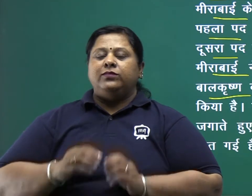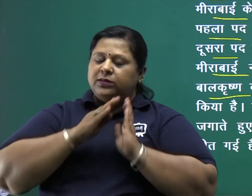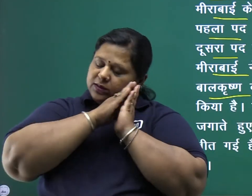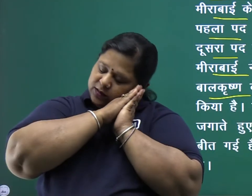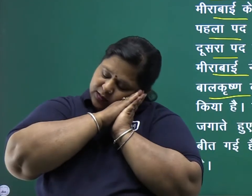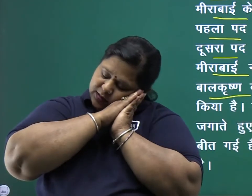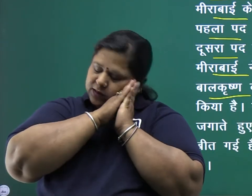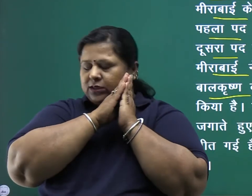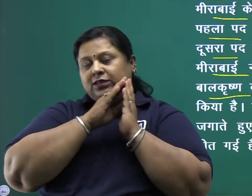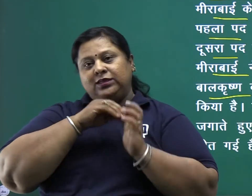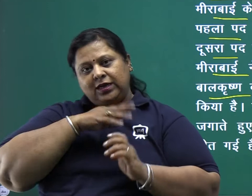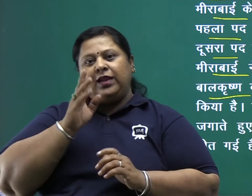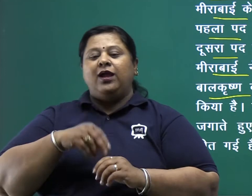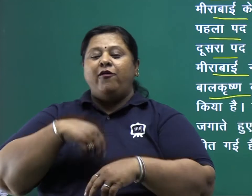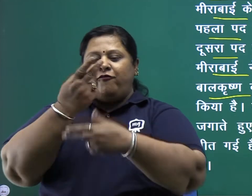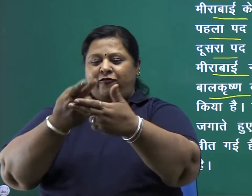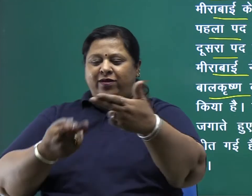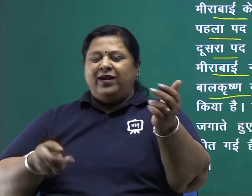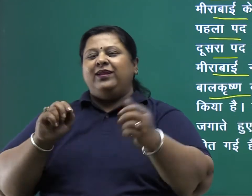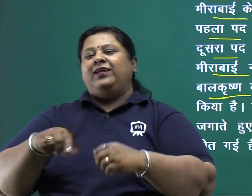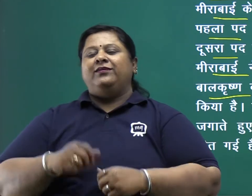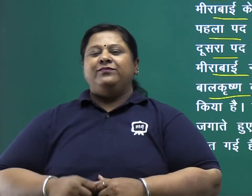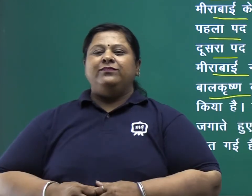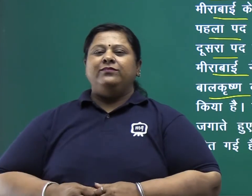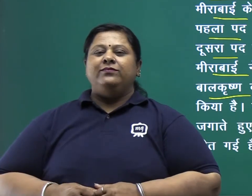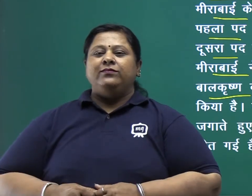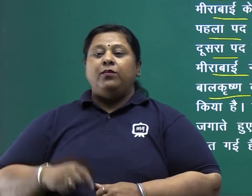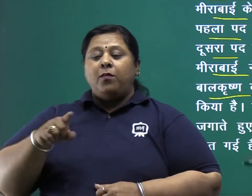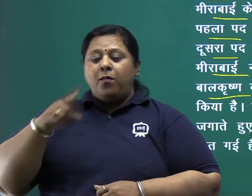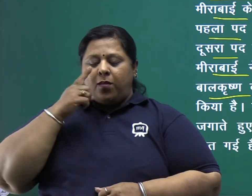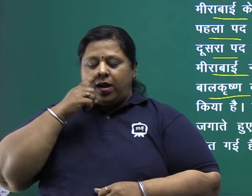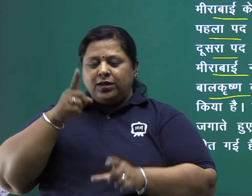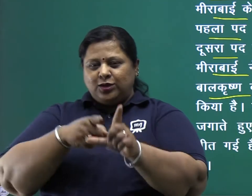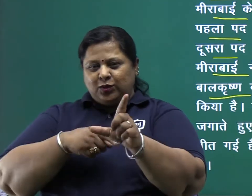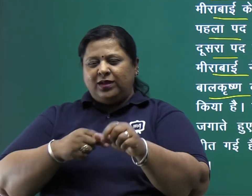जगाने का वर्णन किया है। माँ यशोदा